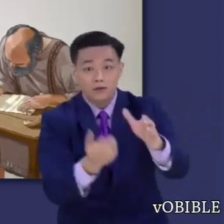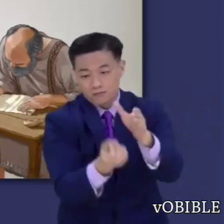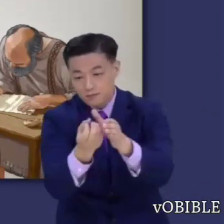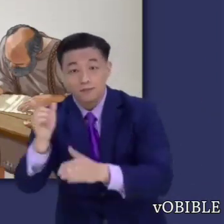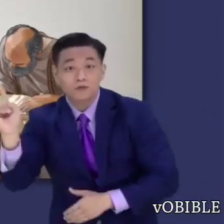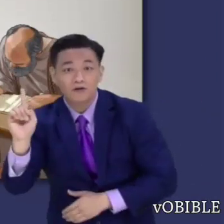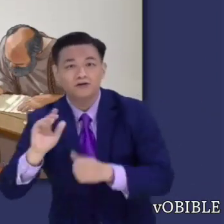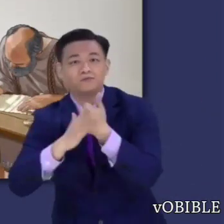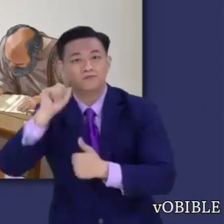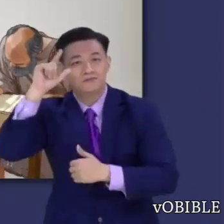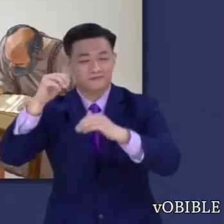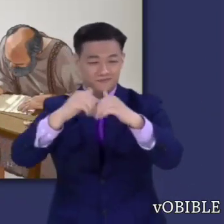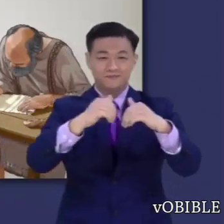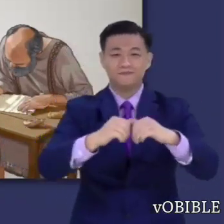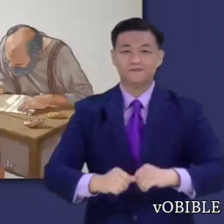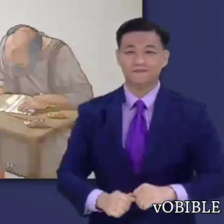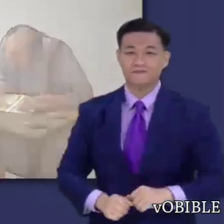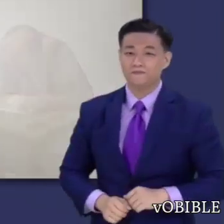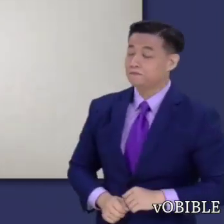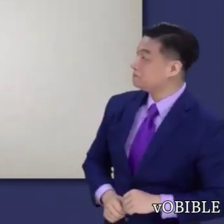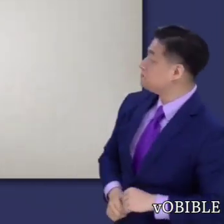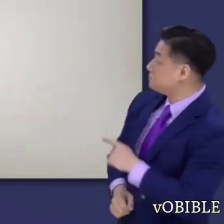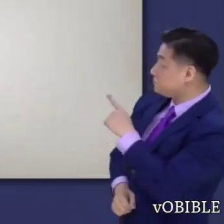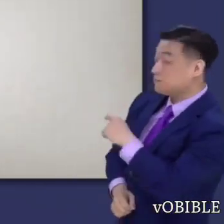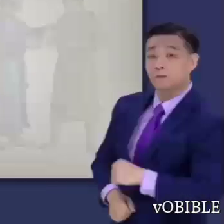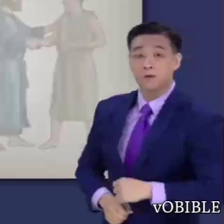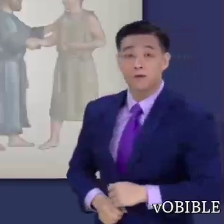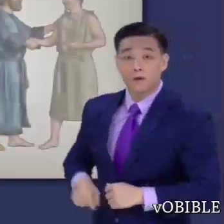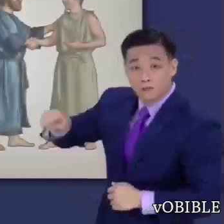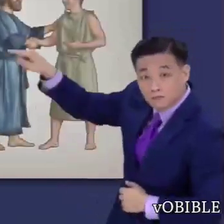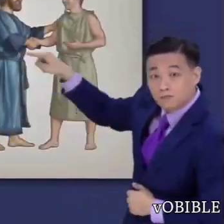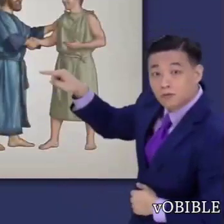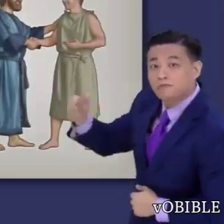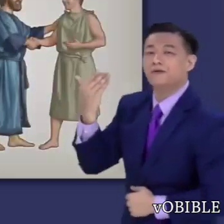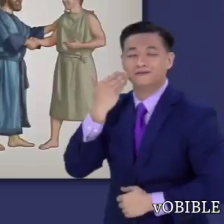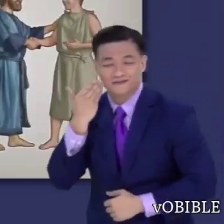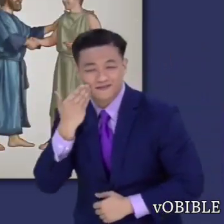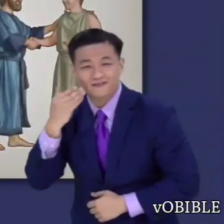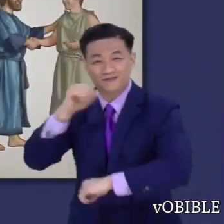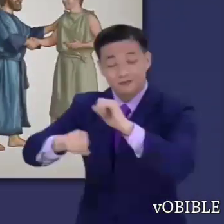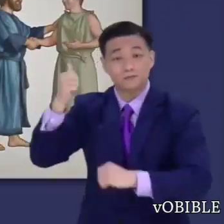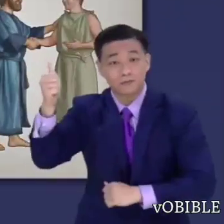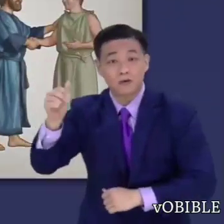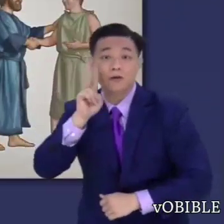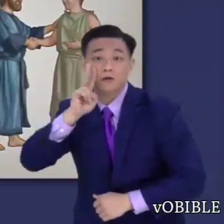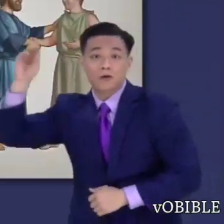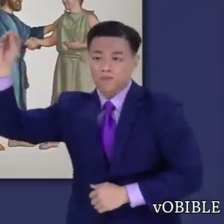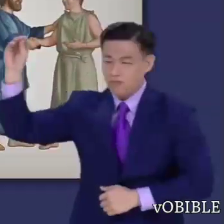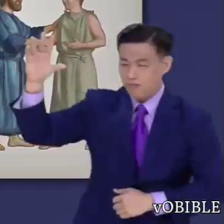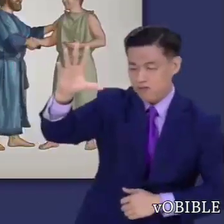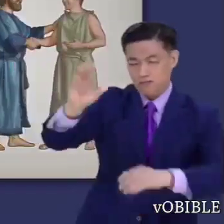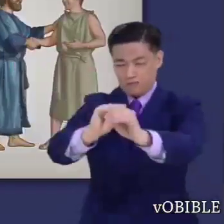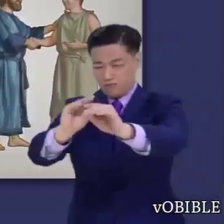也说明大日子来临前会发生哪些事。保罗把遵守上帝标准的人称为光明之